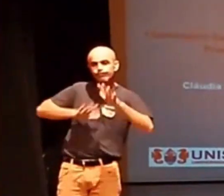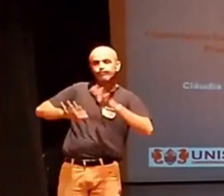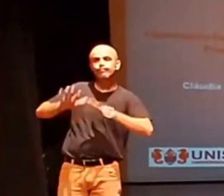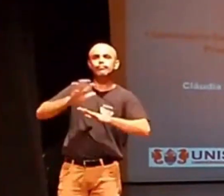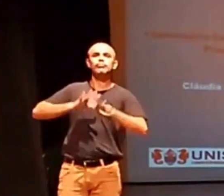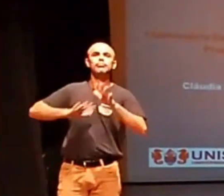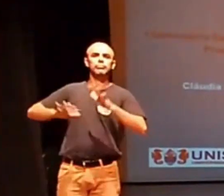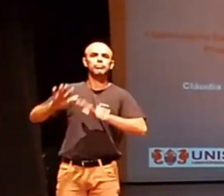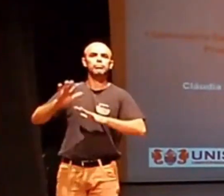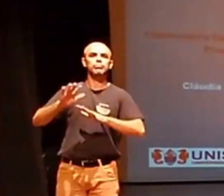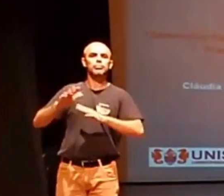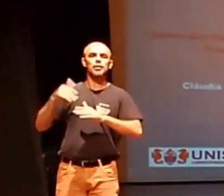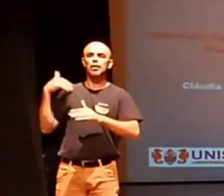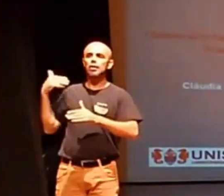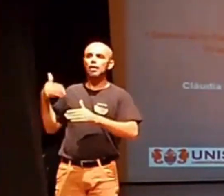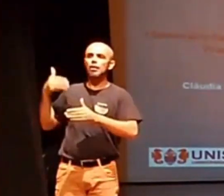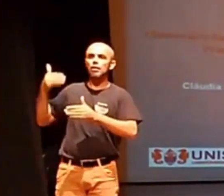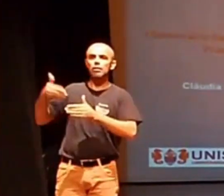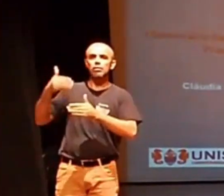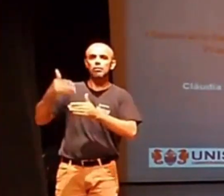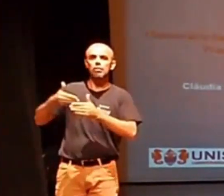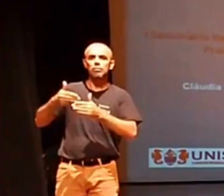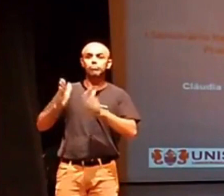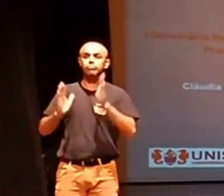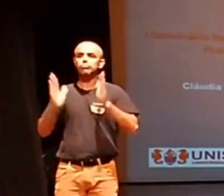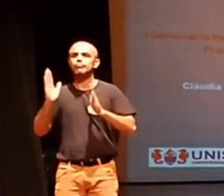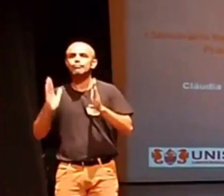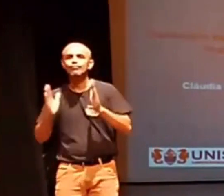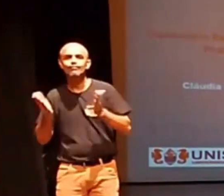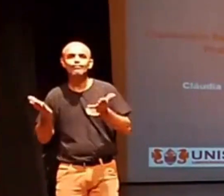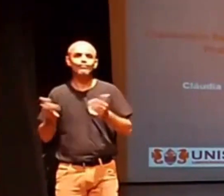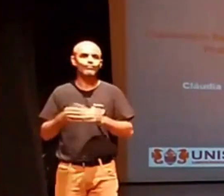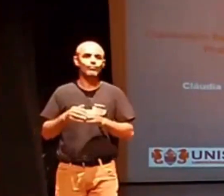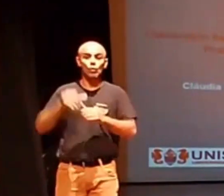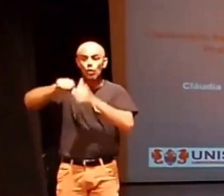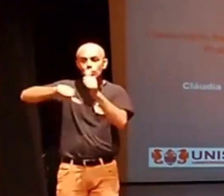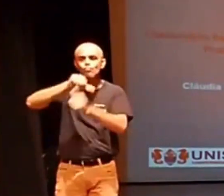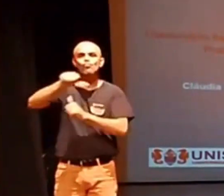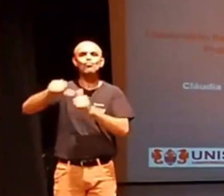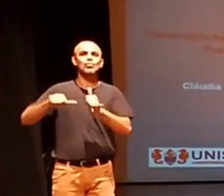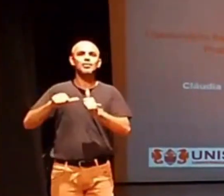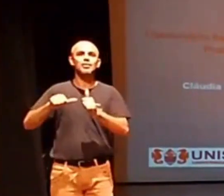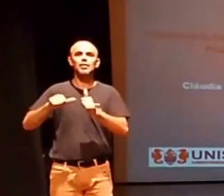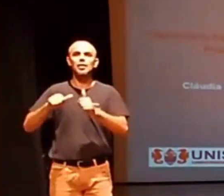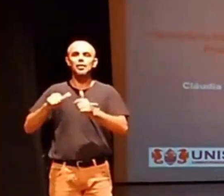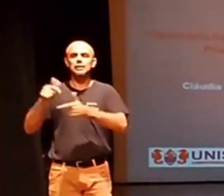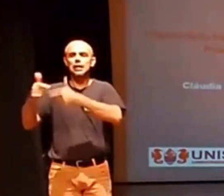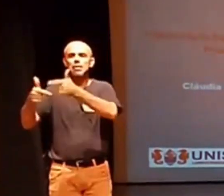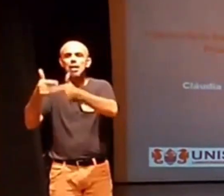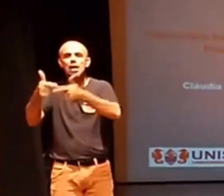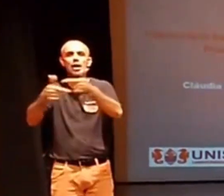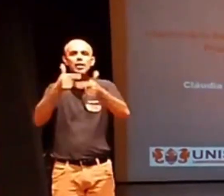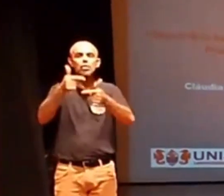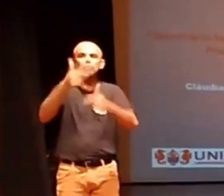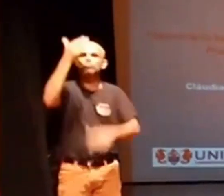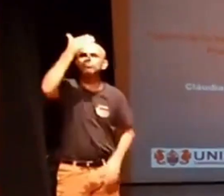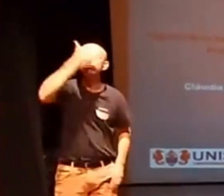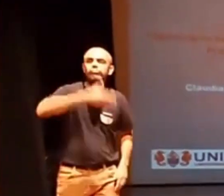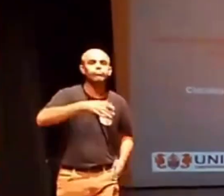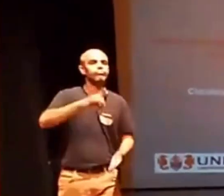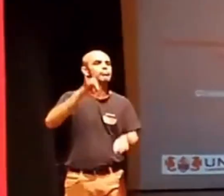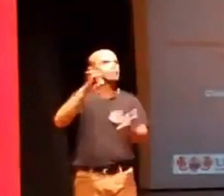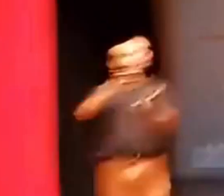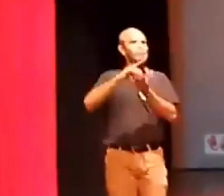conseguisse fazer isso durante esse período, como isso aí vai mudar toda a dinâmica e vai comprovar que realmente a gente